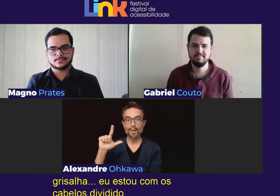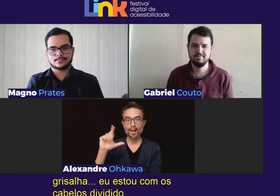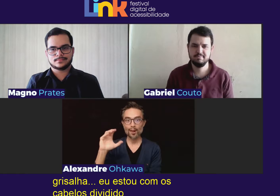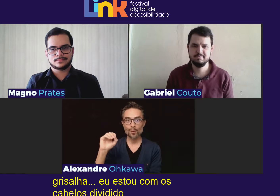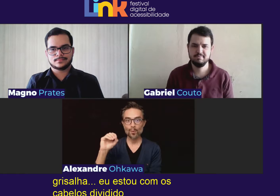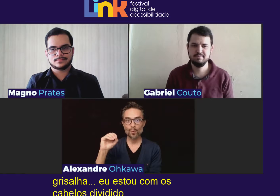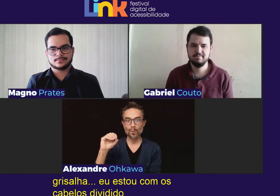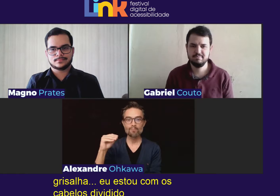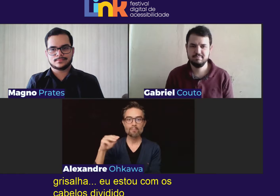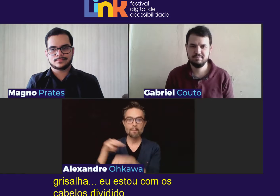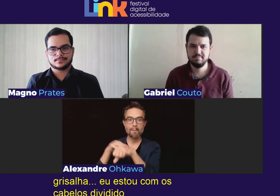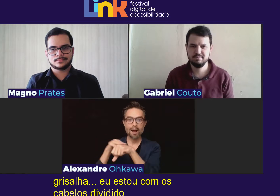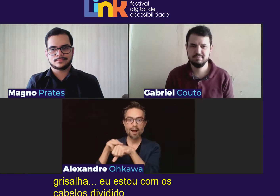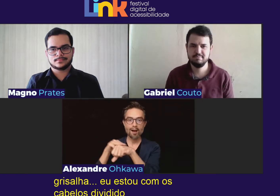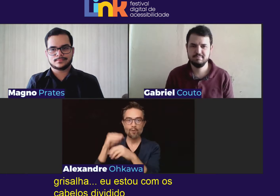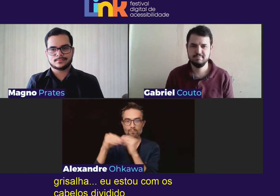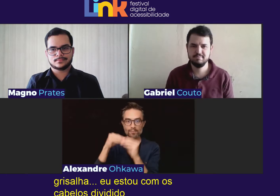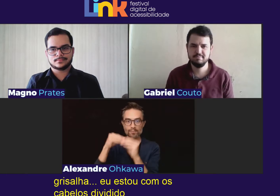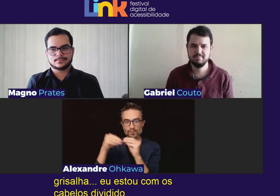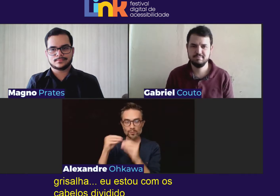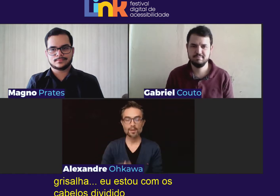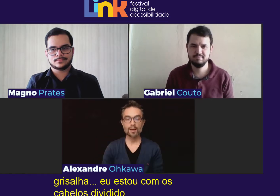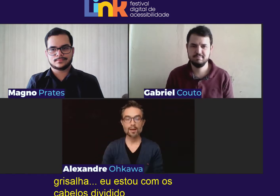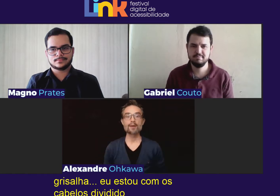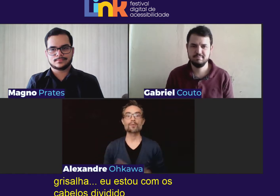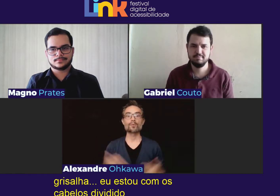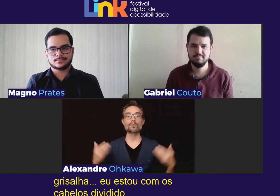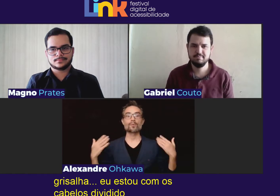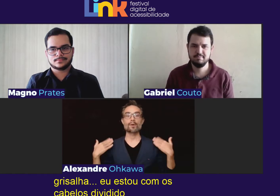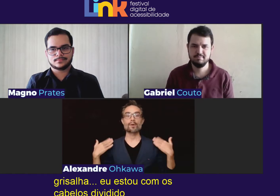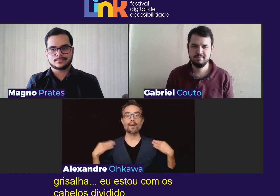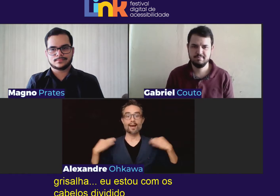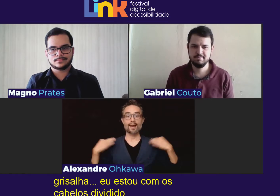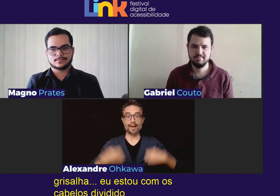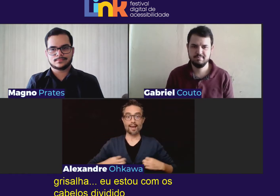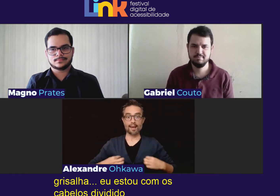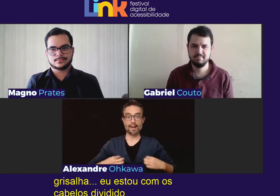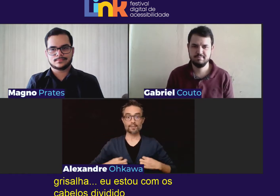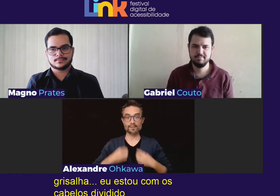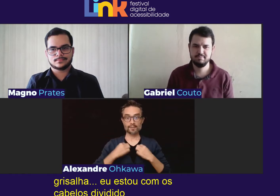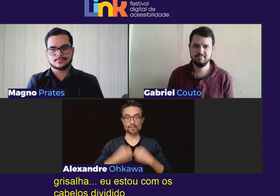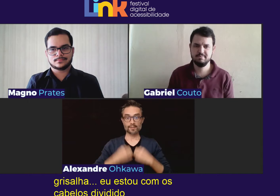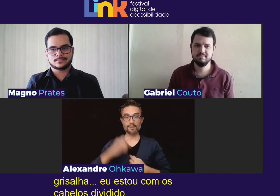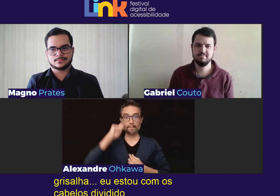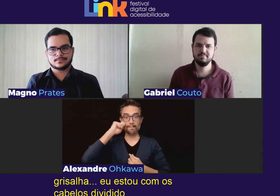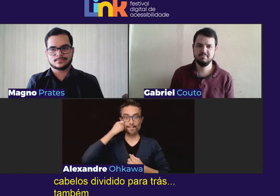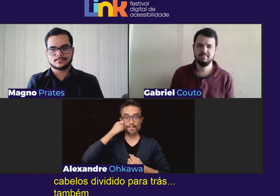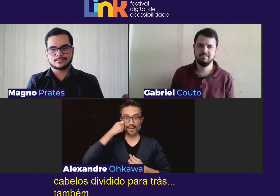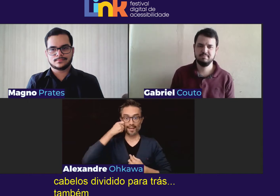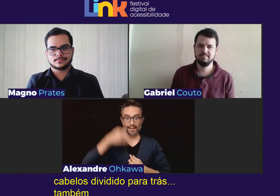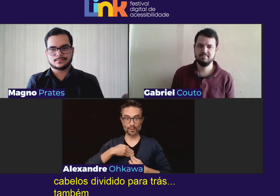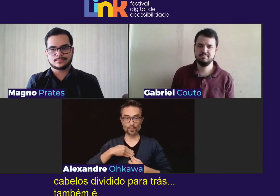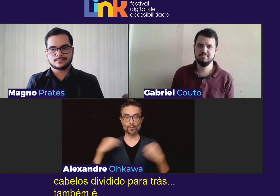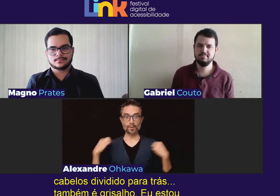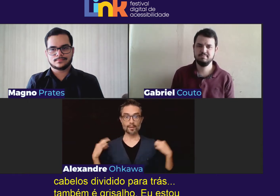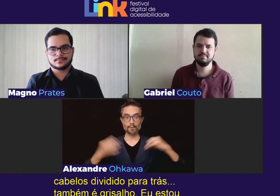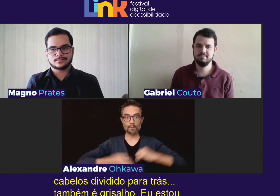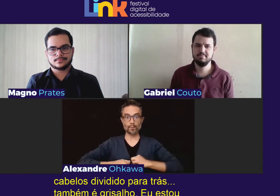Também é grisalho. Estou usando um óculos da haste marrom. Uso uma camiseta preta e